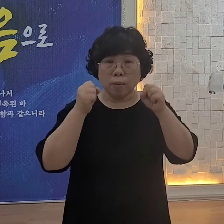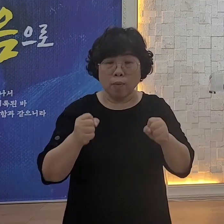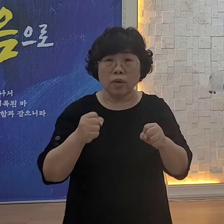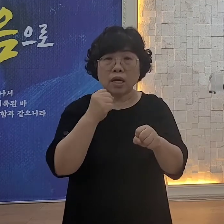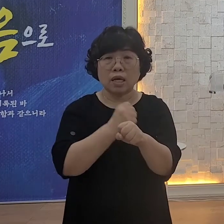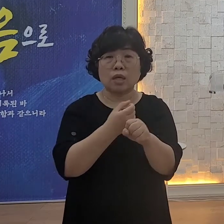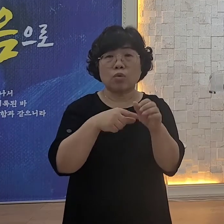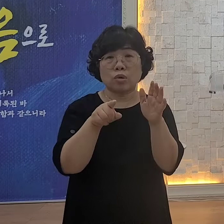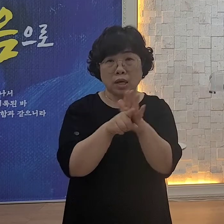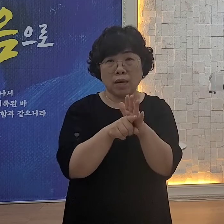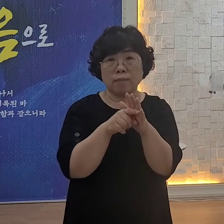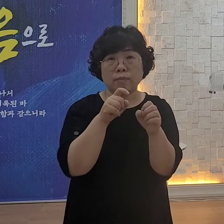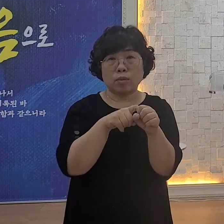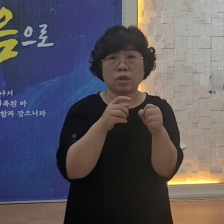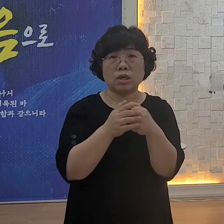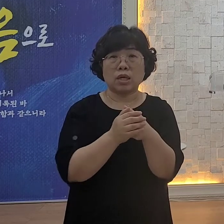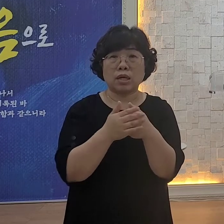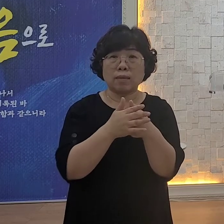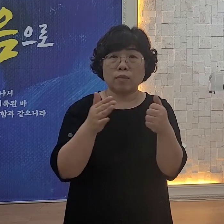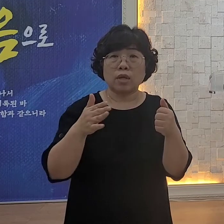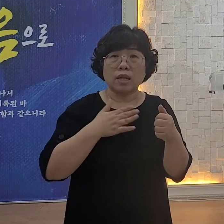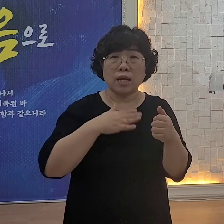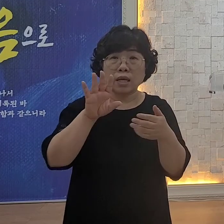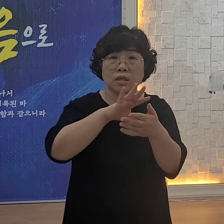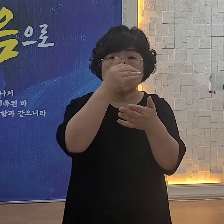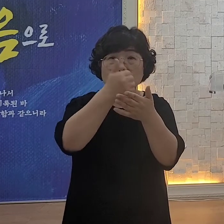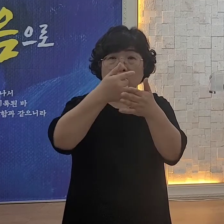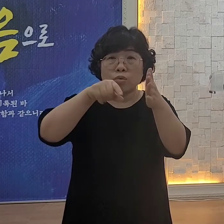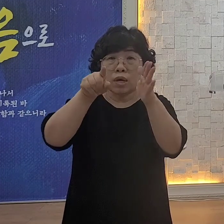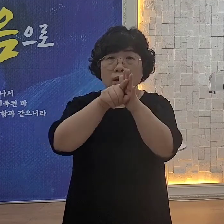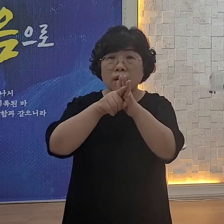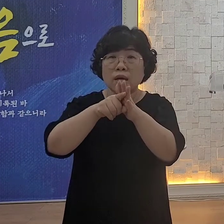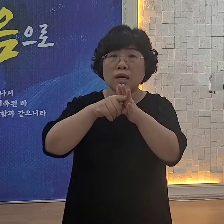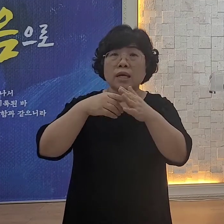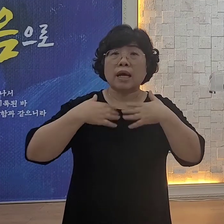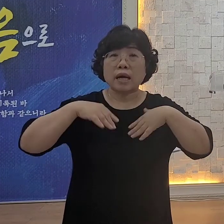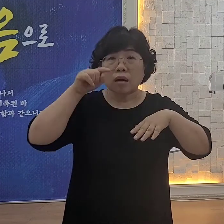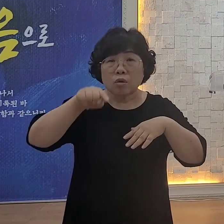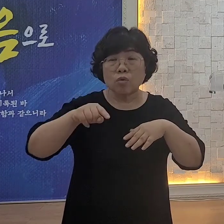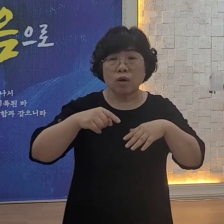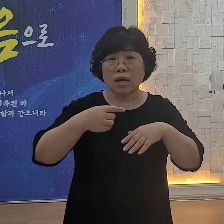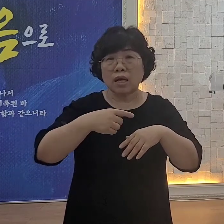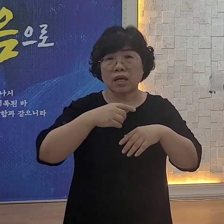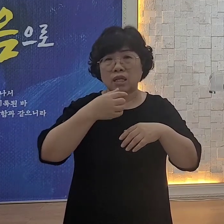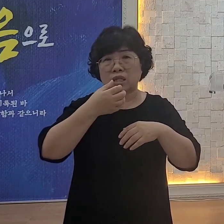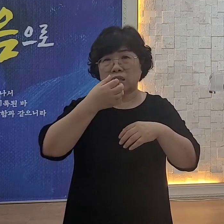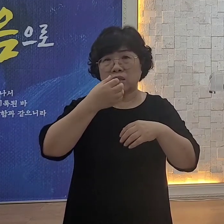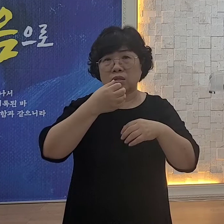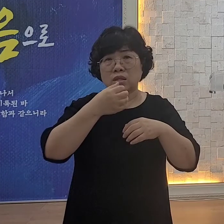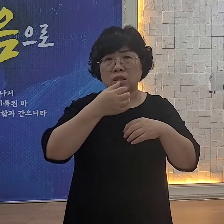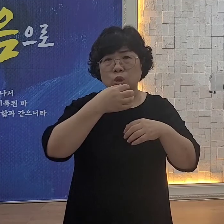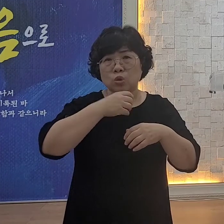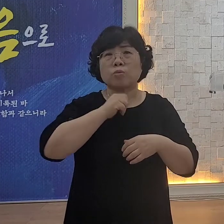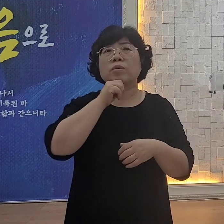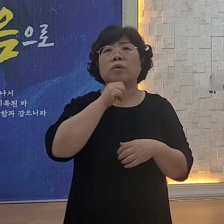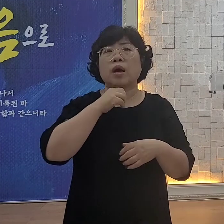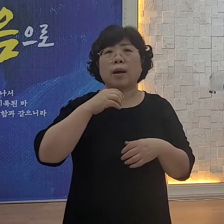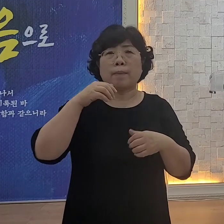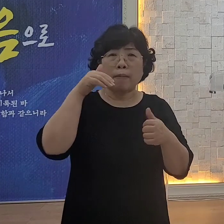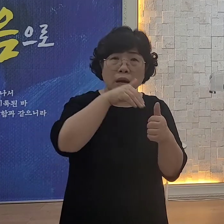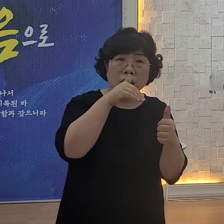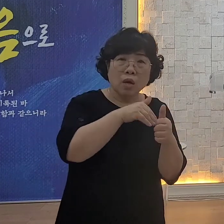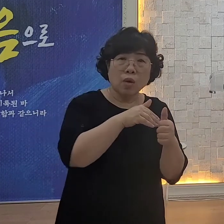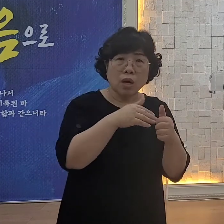내게 머물게 하려 함이라. 그러므로 내가 그리스도를 위하여 약한 것들과 능욕과